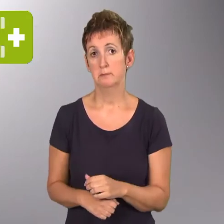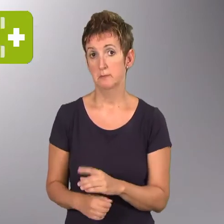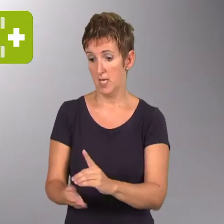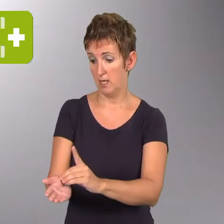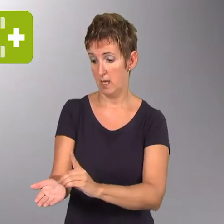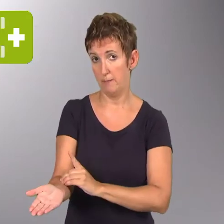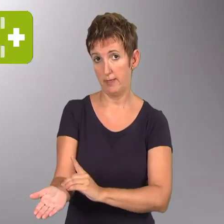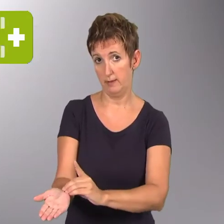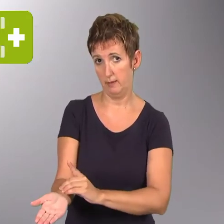D'affections rénales.